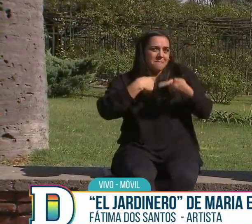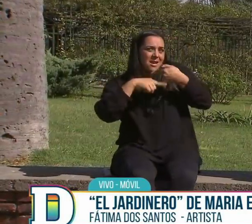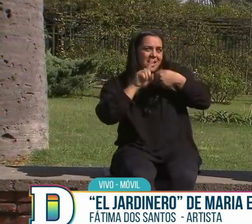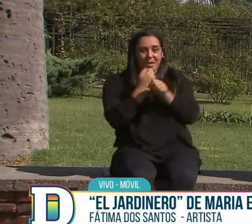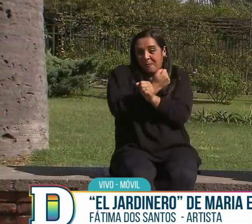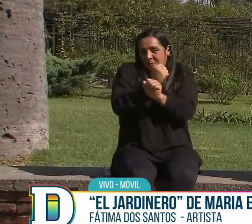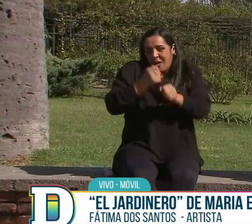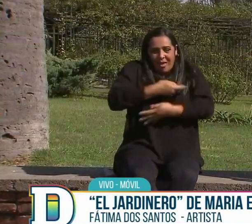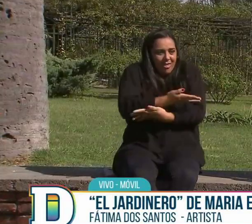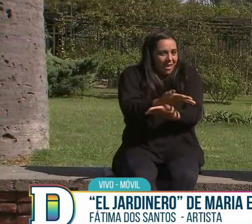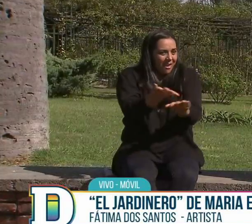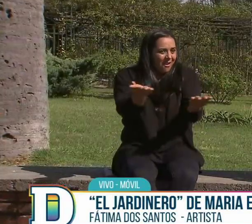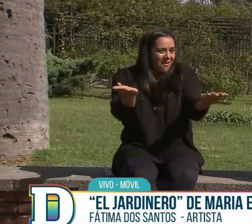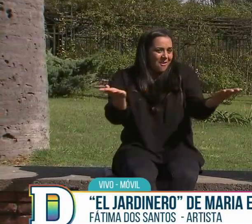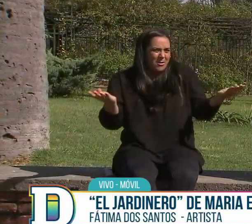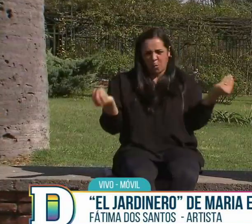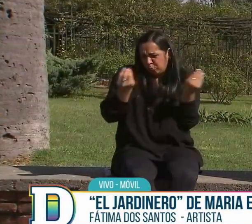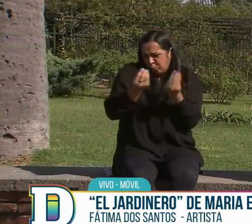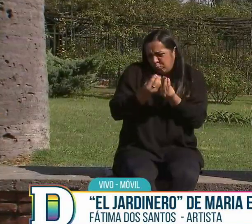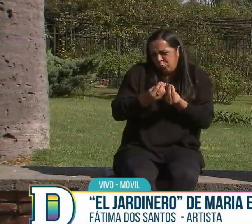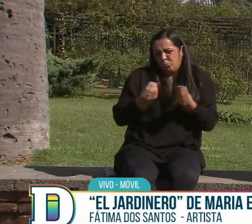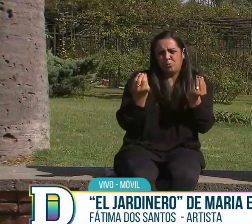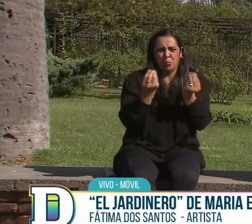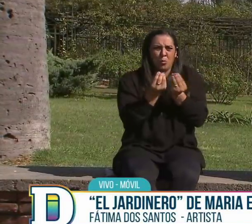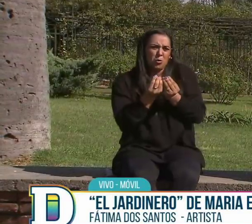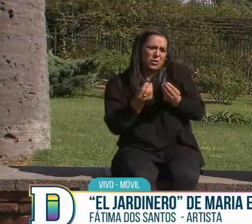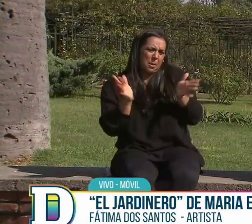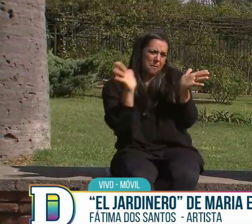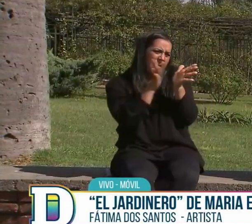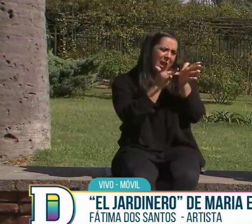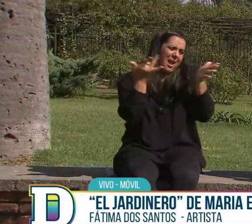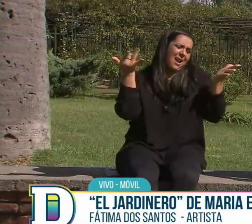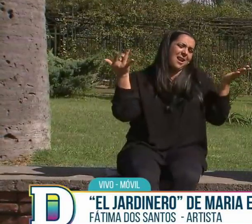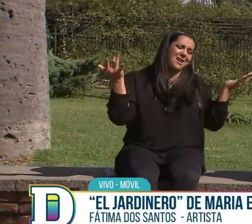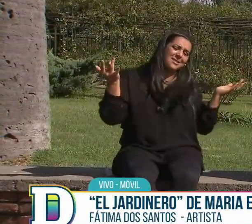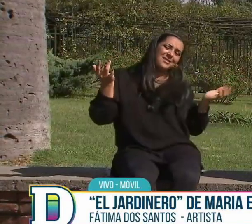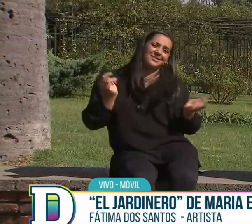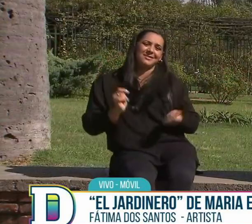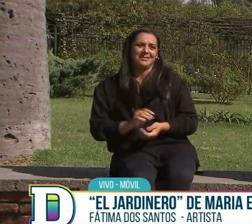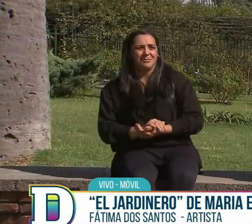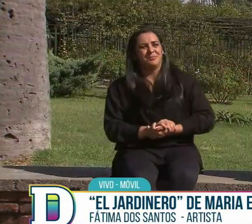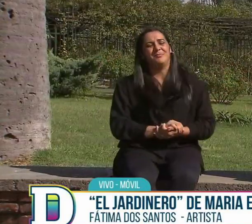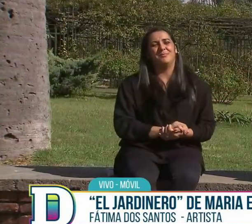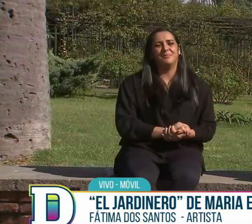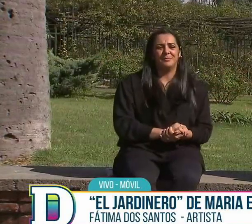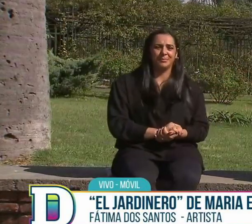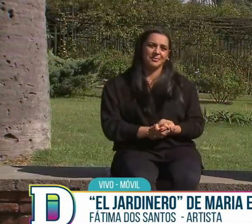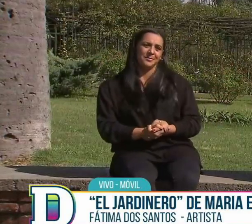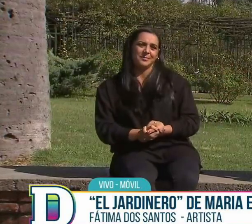pero que puede ofrecer mucha, mucha, mucha miel.